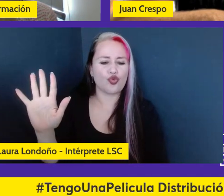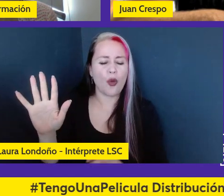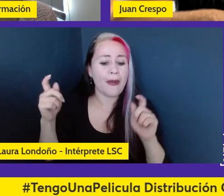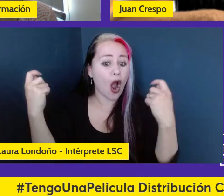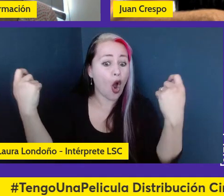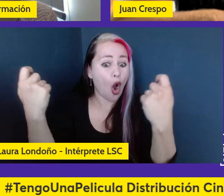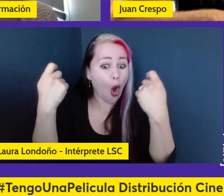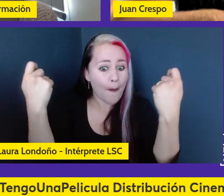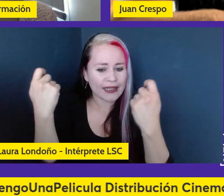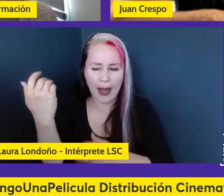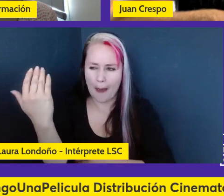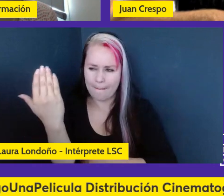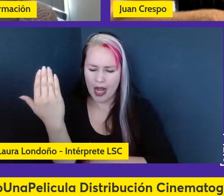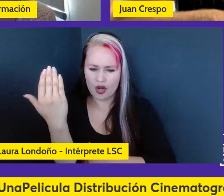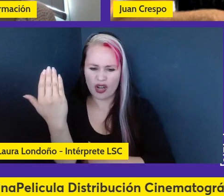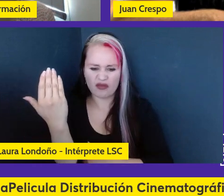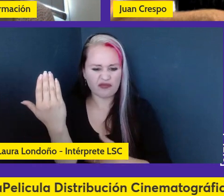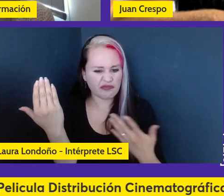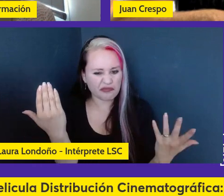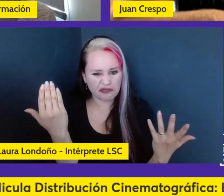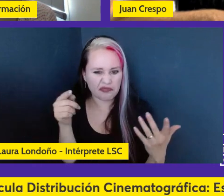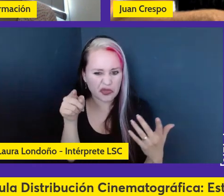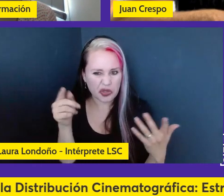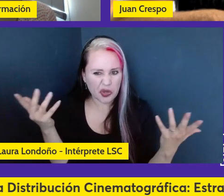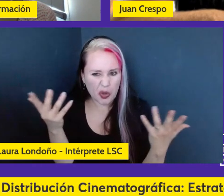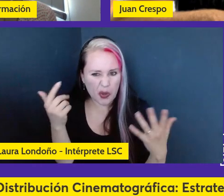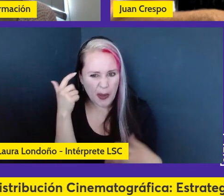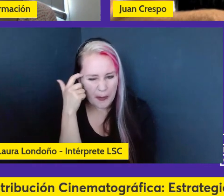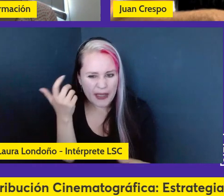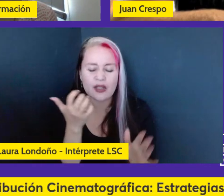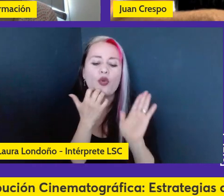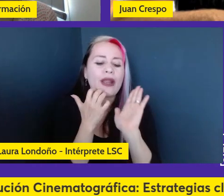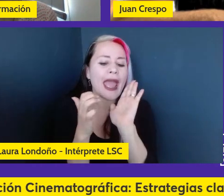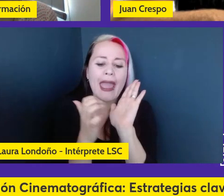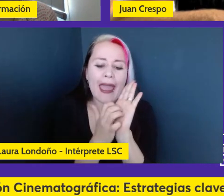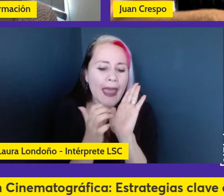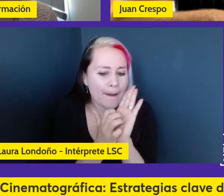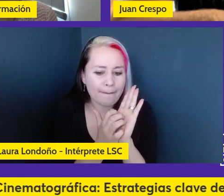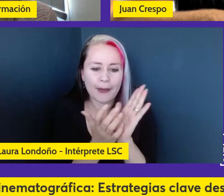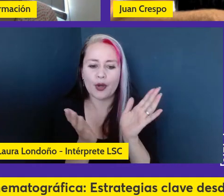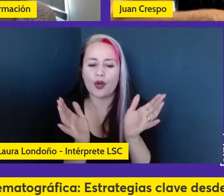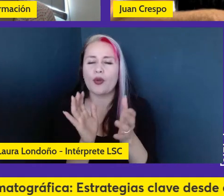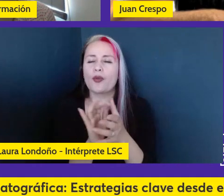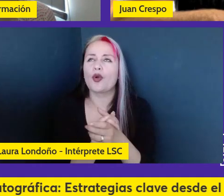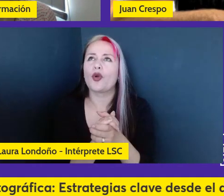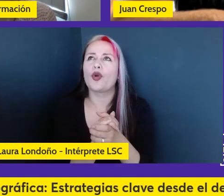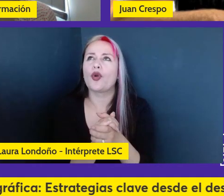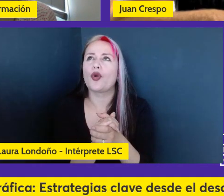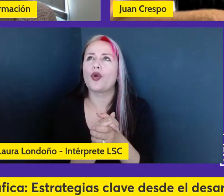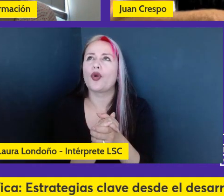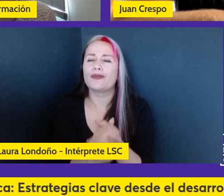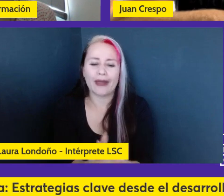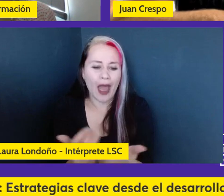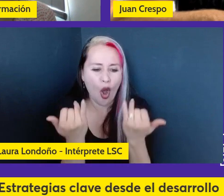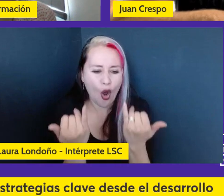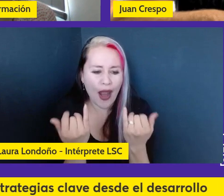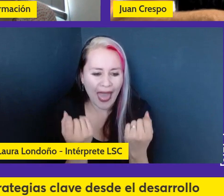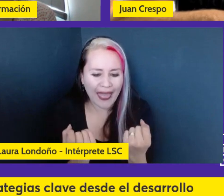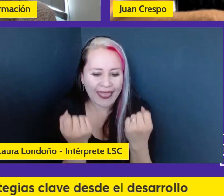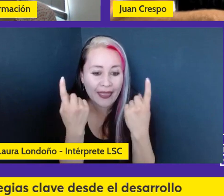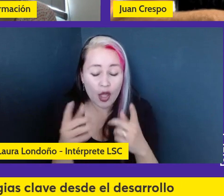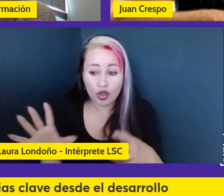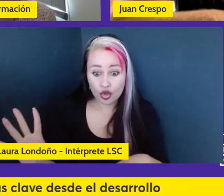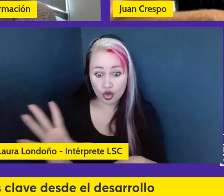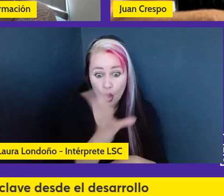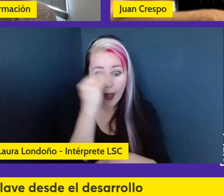comercial. ¿A dónde lo llevarías tú como un ejemplo? Pues como para entender si todas las películas